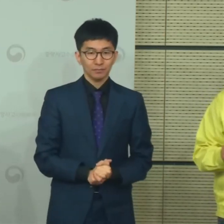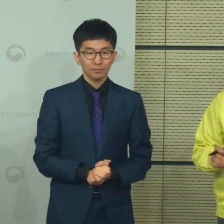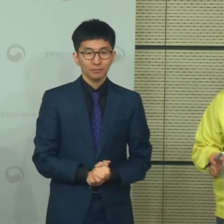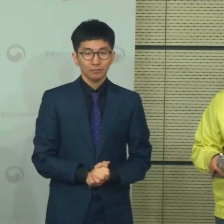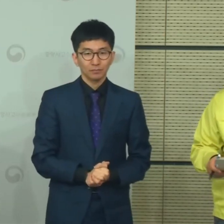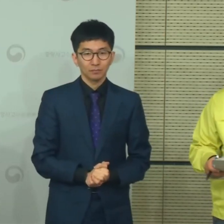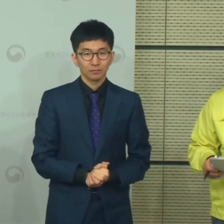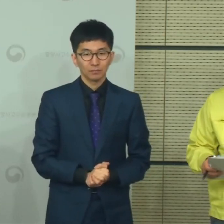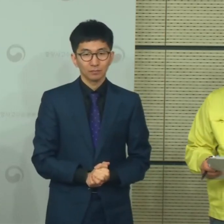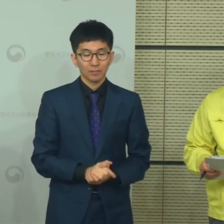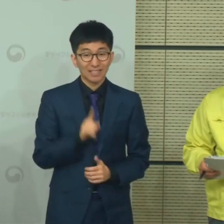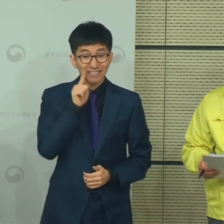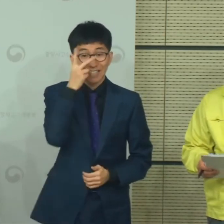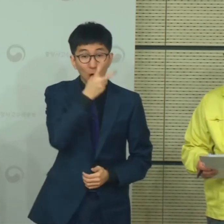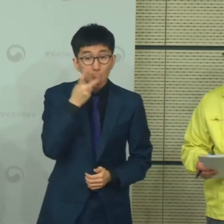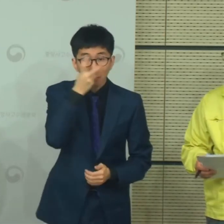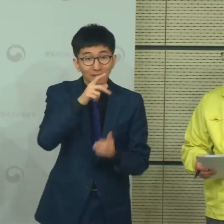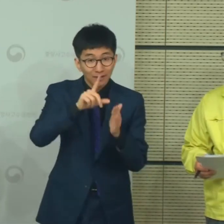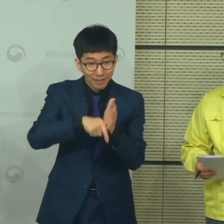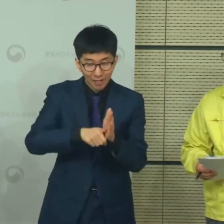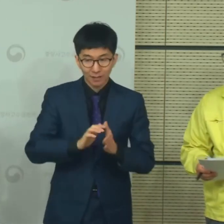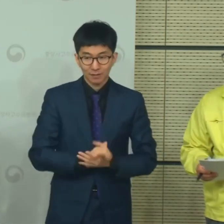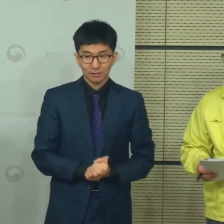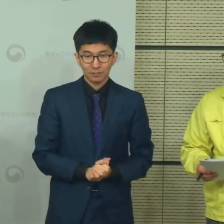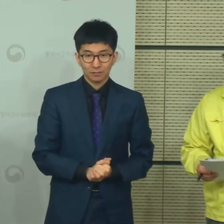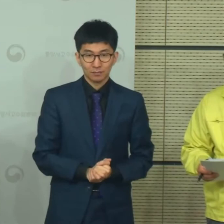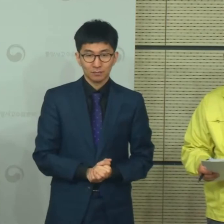예, 진단검사에 있어서는 그